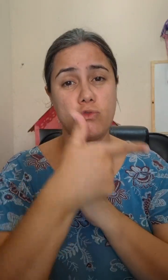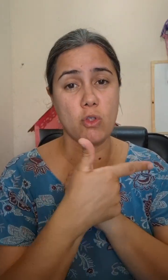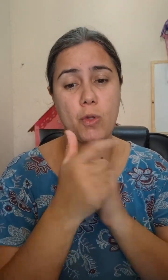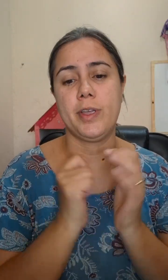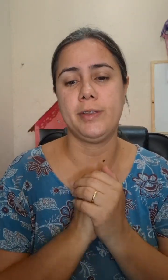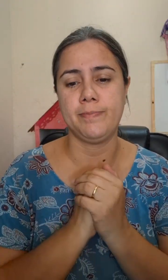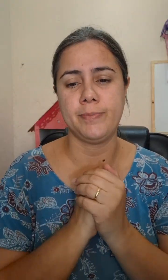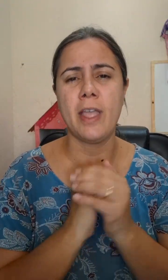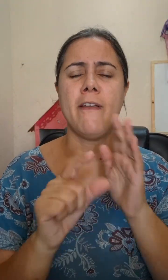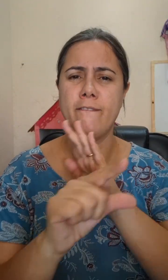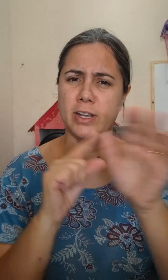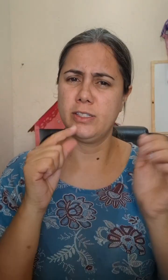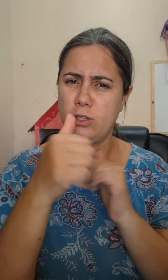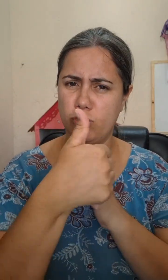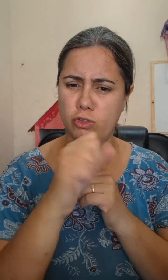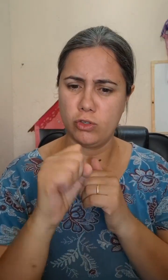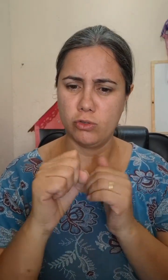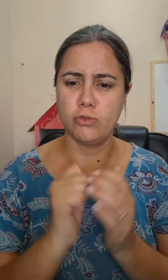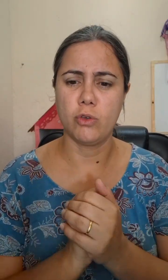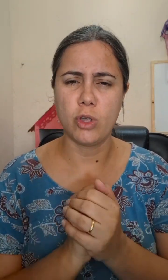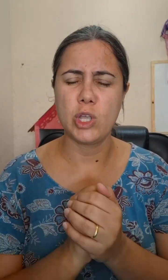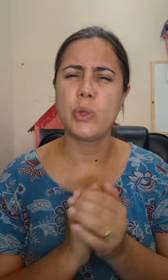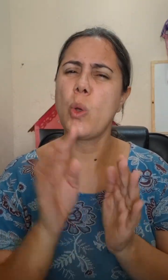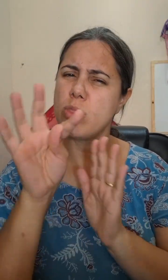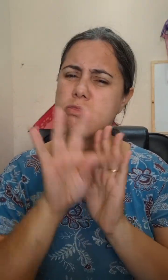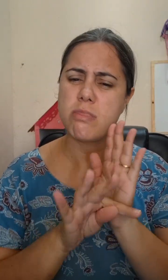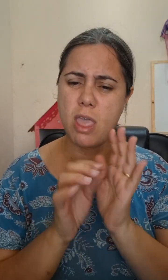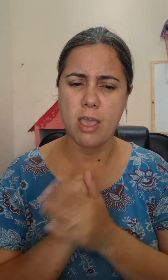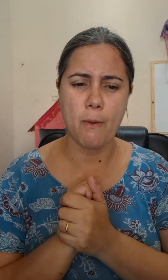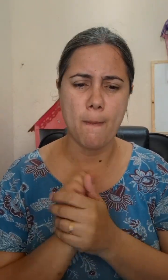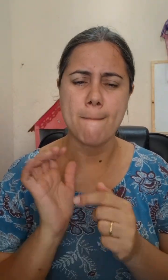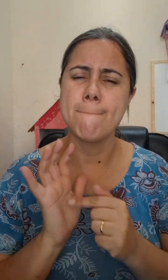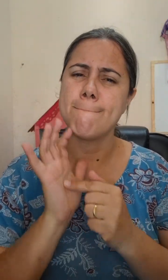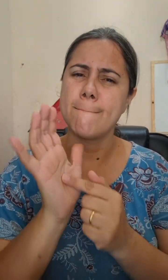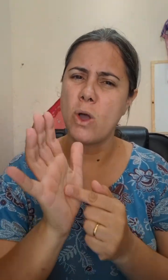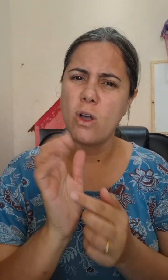2, versículo 18, o texto apresenta